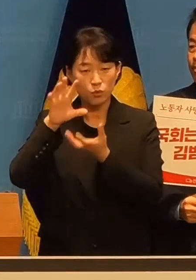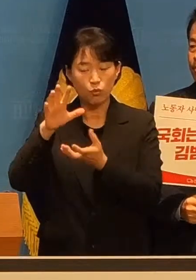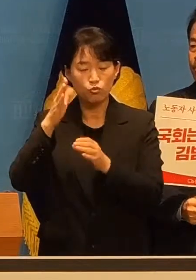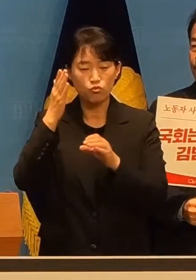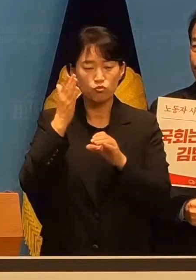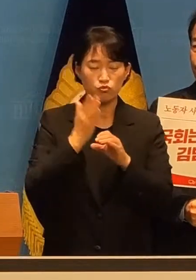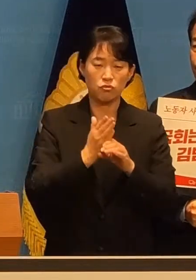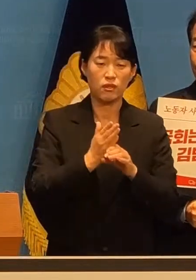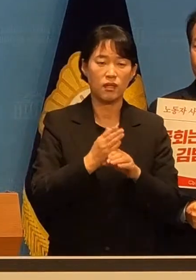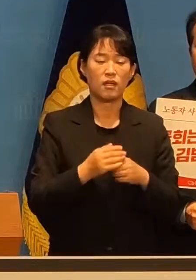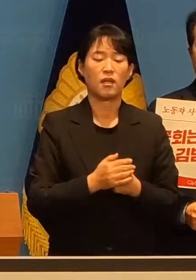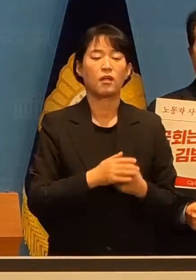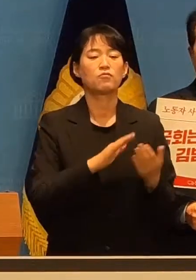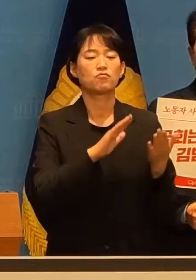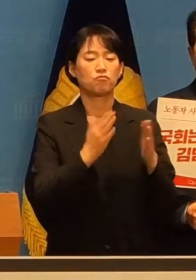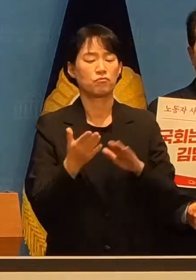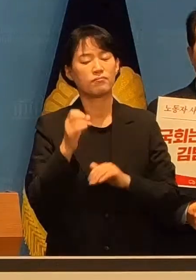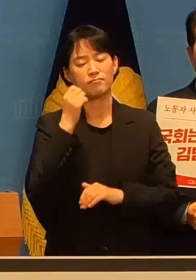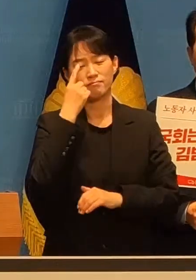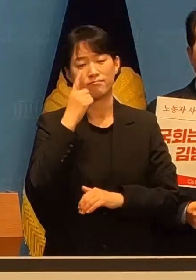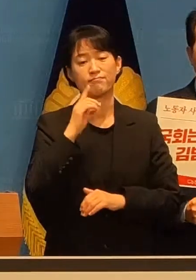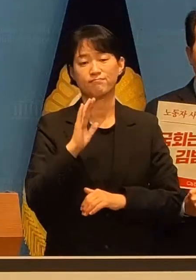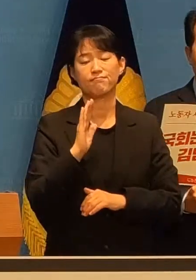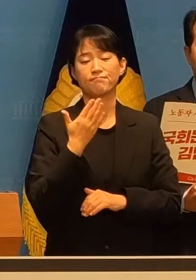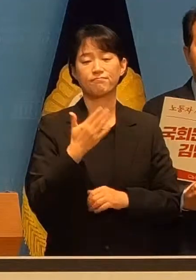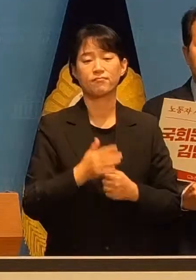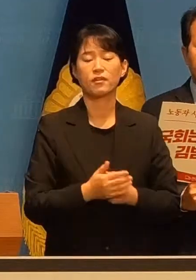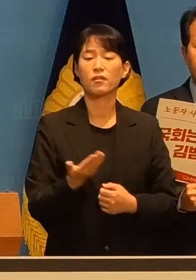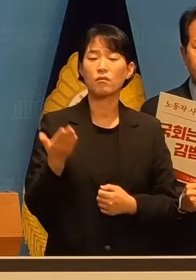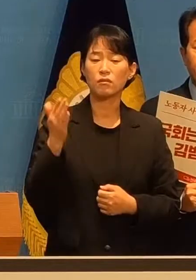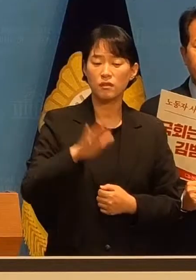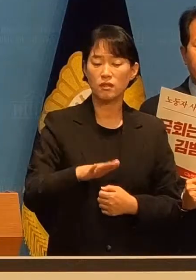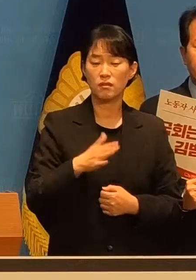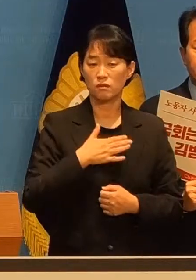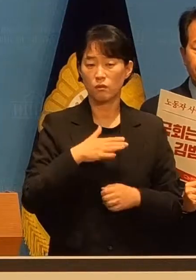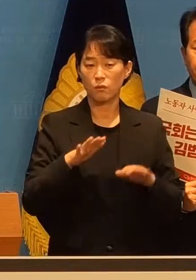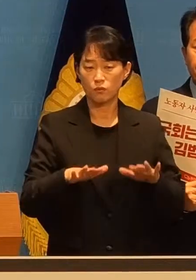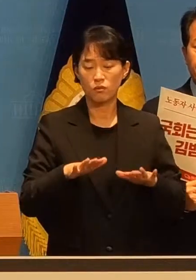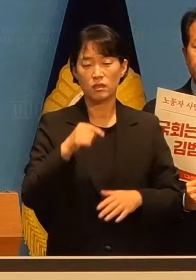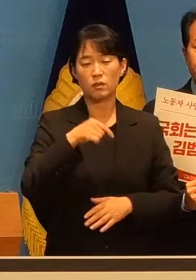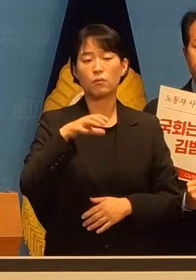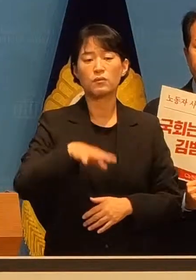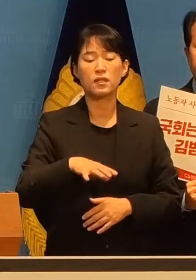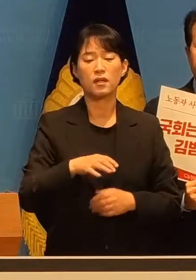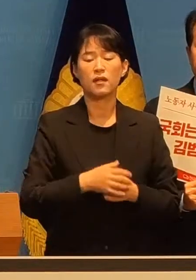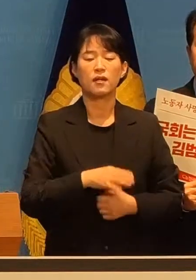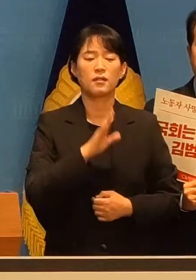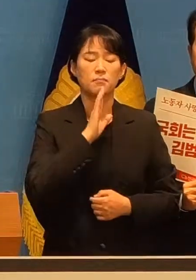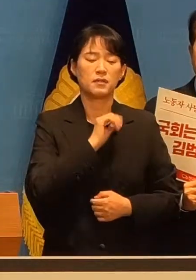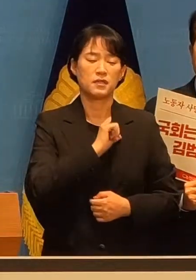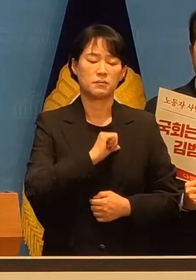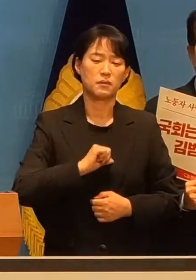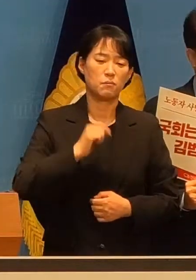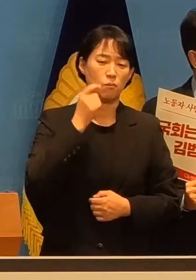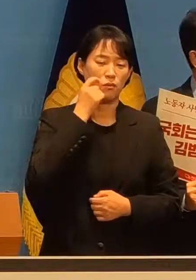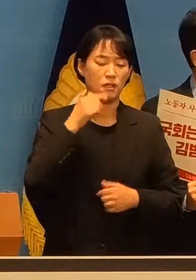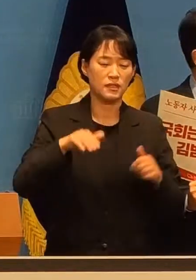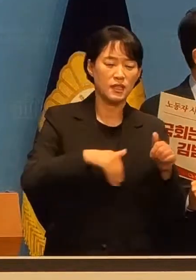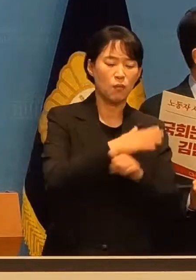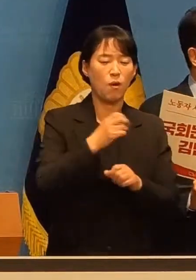벌써 오늘에 한 달이 되는 날입니다. 그런데 저는 오늘 이 자리에서 참을 수 없는 현실을